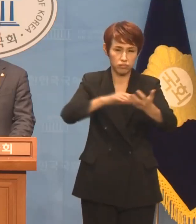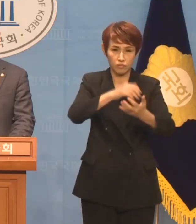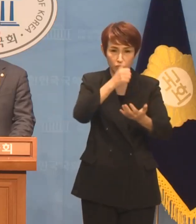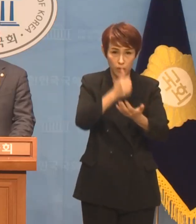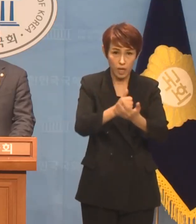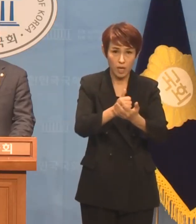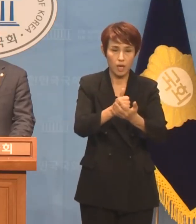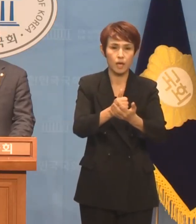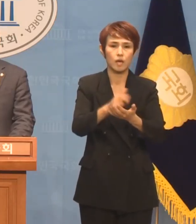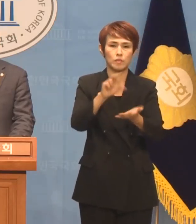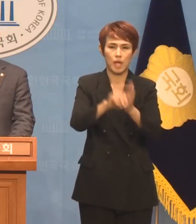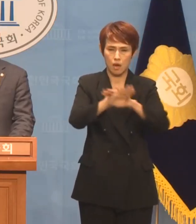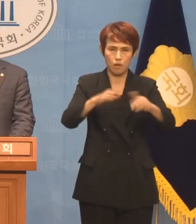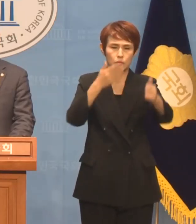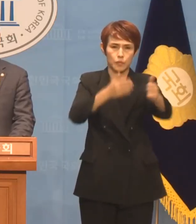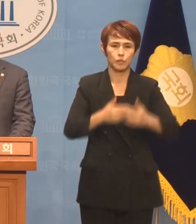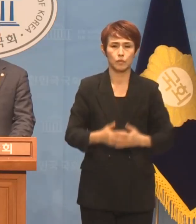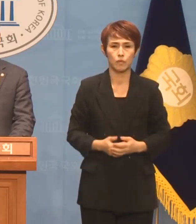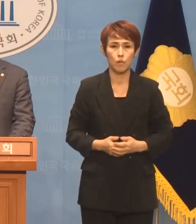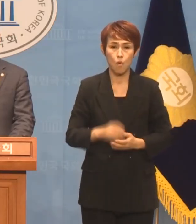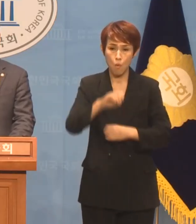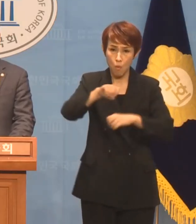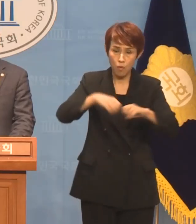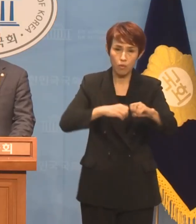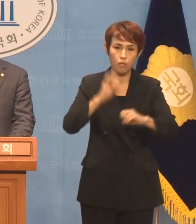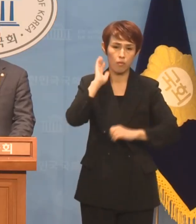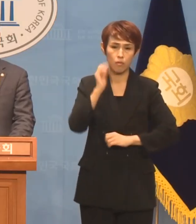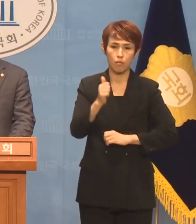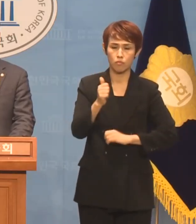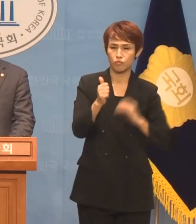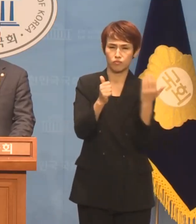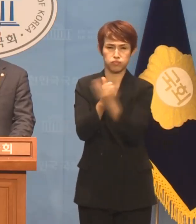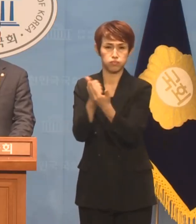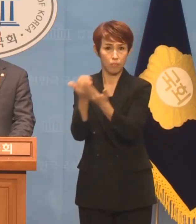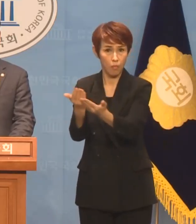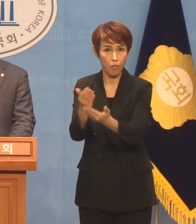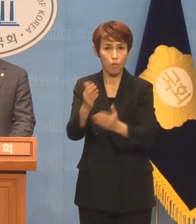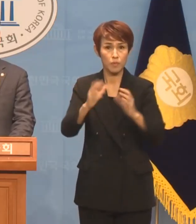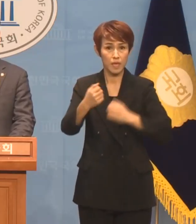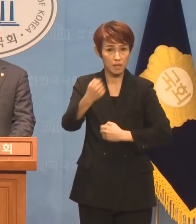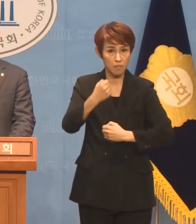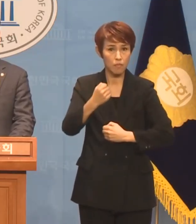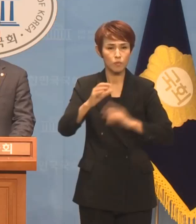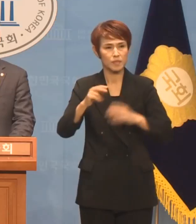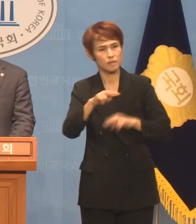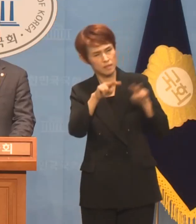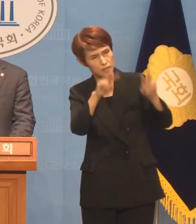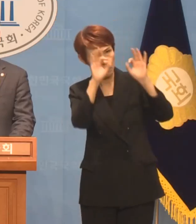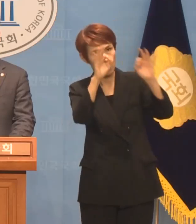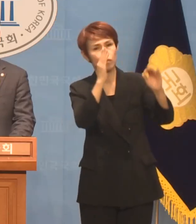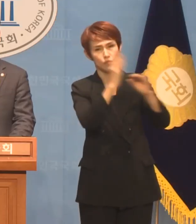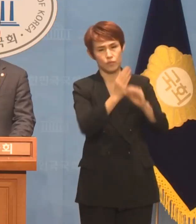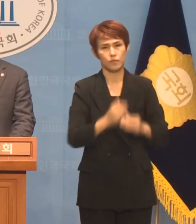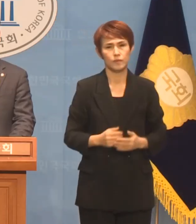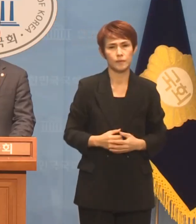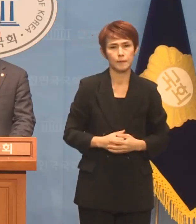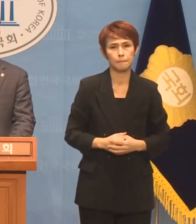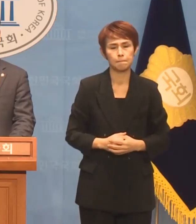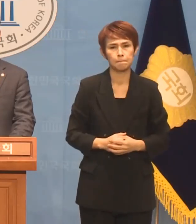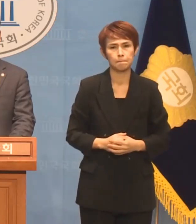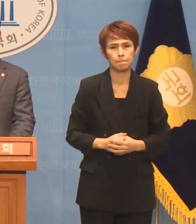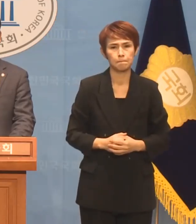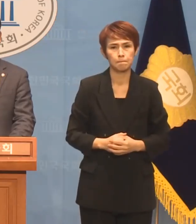못할 망정 오히려 내란 수계를 보호하는 국민의힘을 국민께서 똑똑히 지켜보고 계십니다.